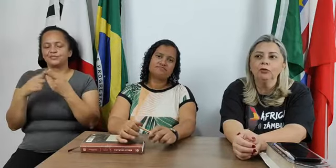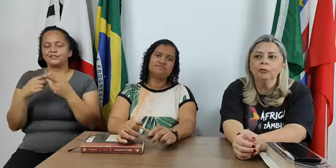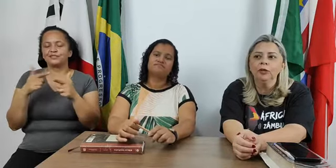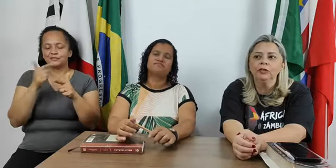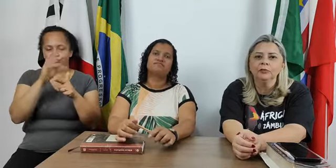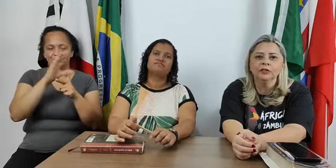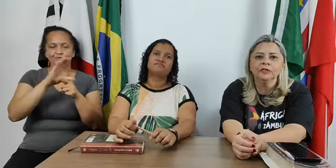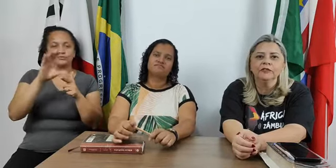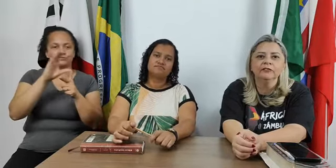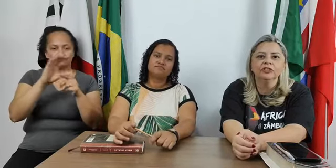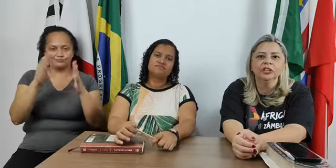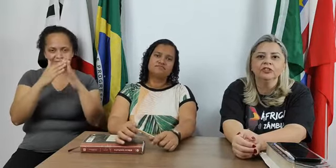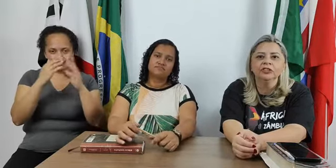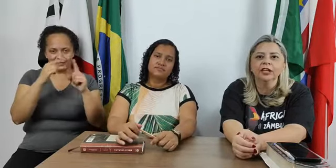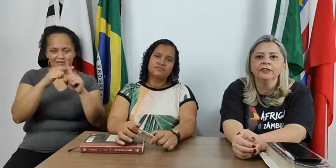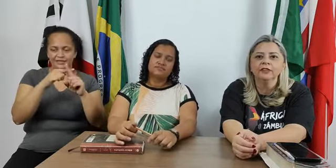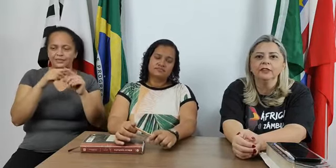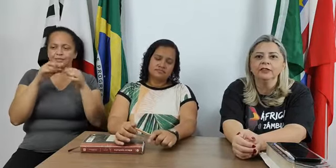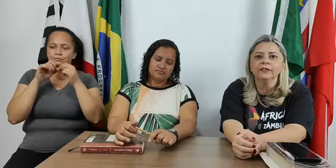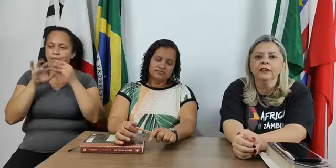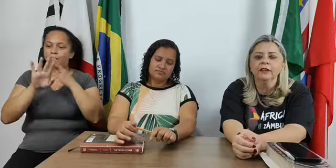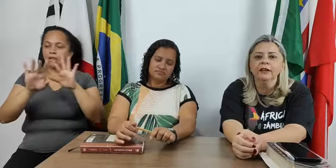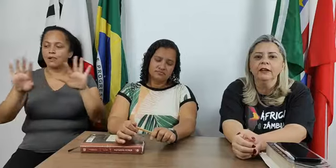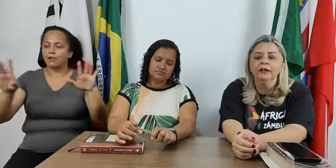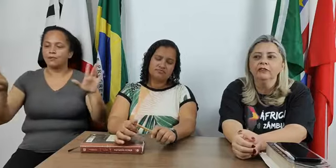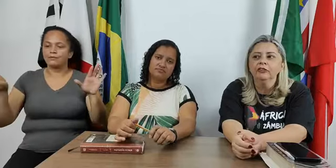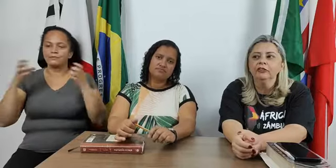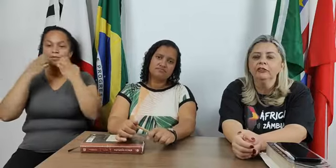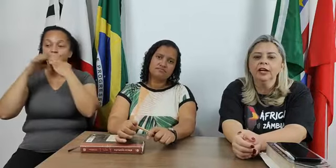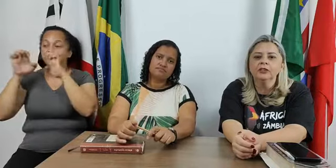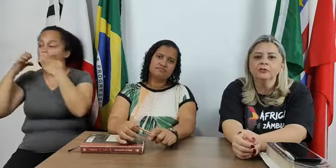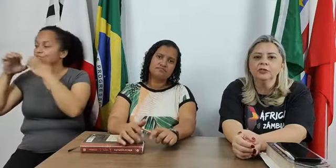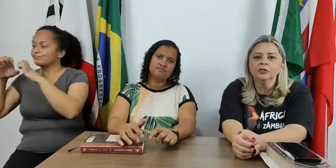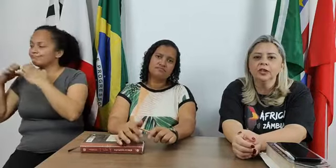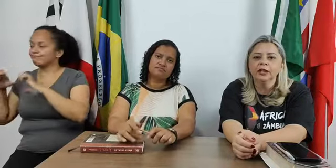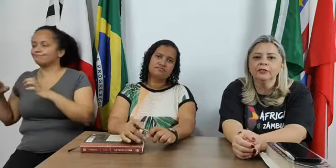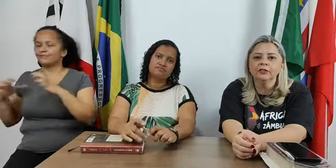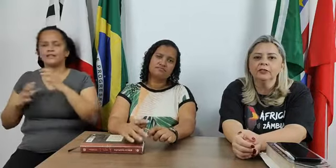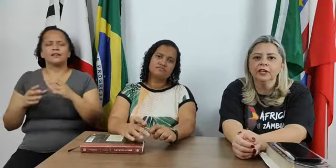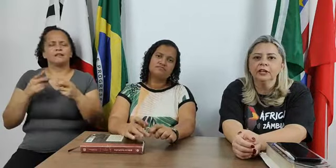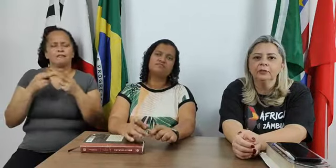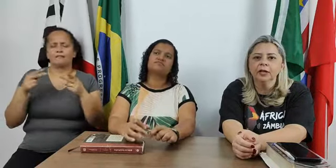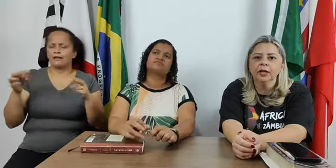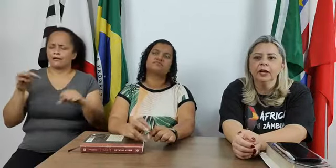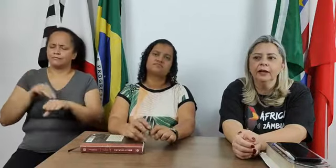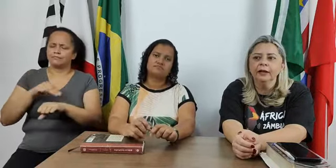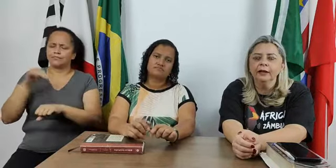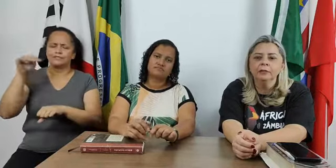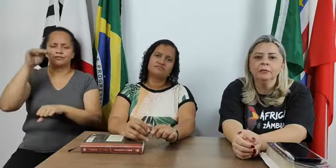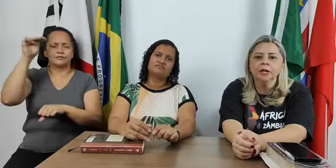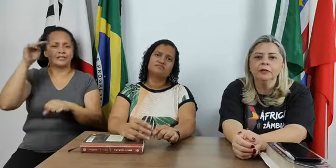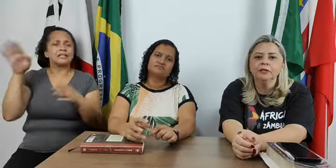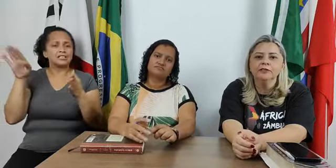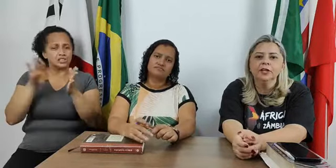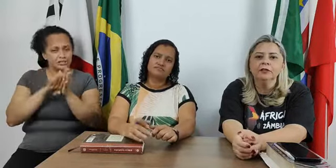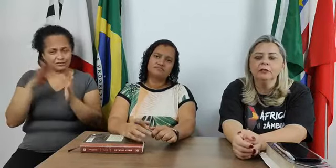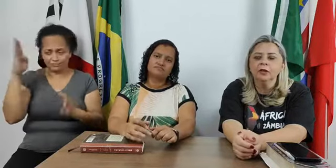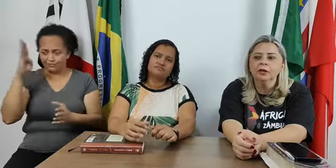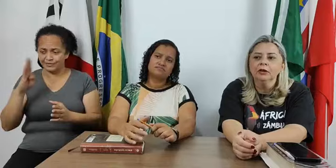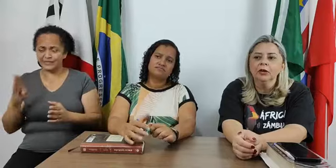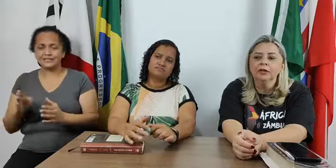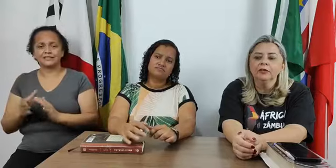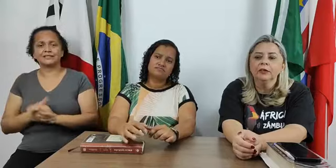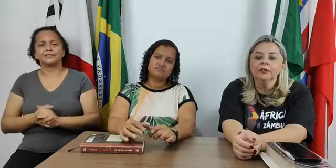pagou um alto preço para que esse Evangelho chegasse a nós, né? Foram vários missionários que vieram para cá, né? Primeiro eles